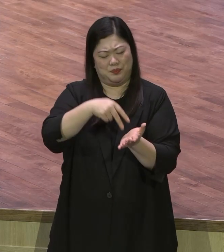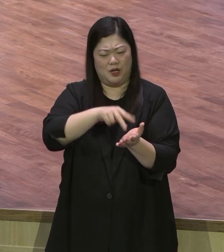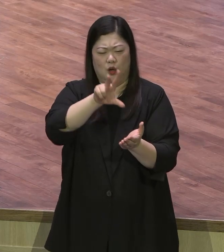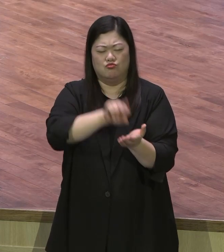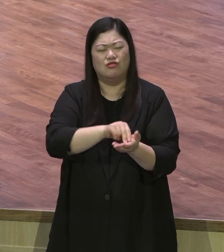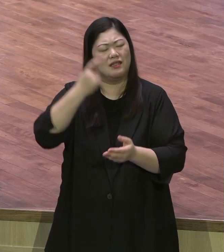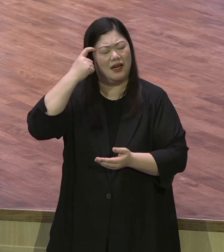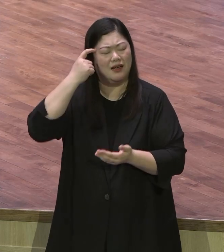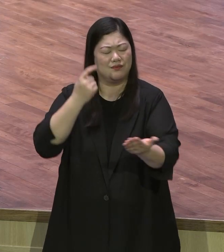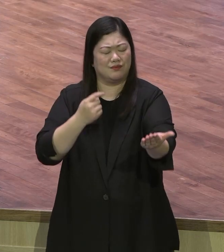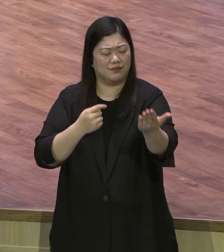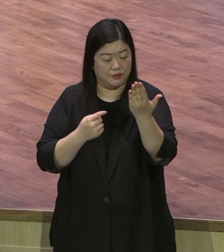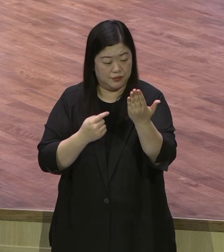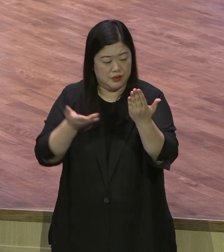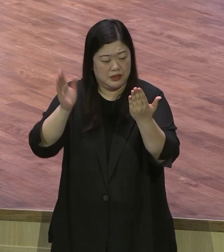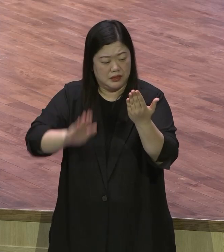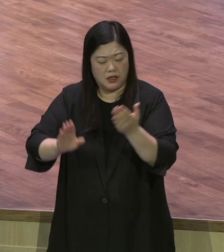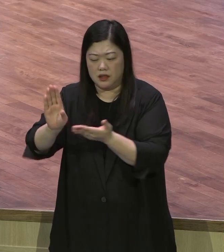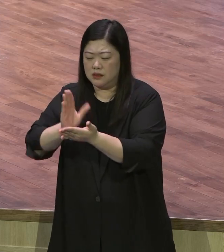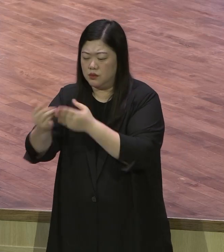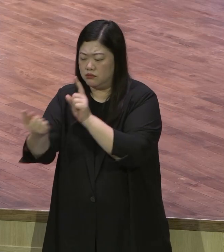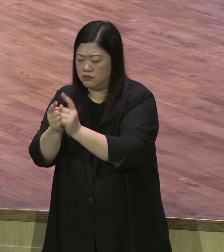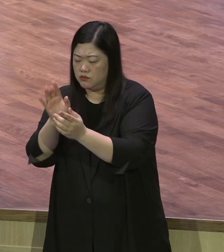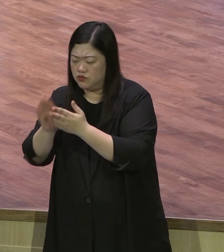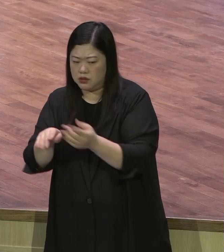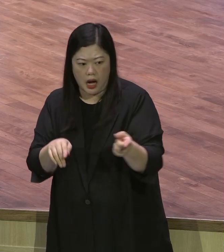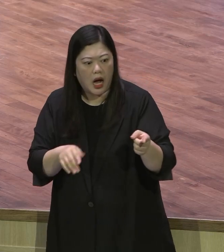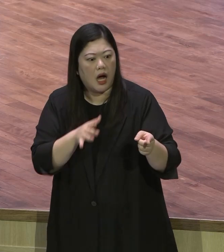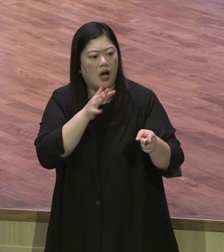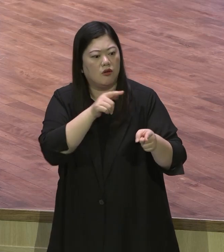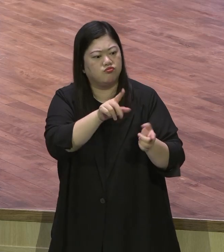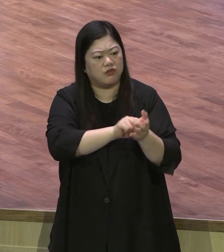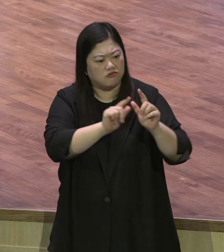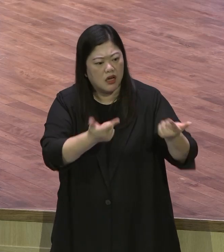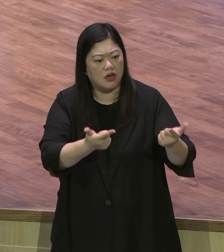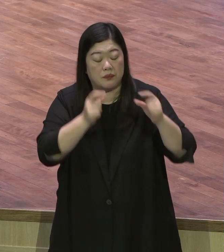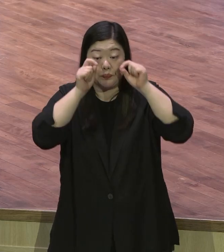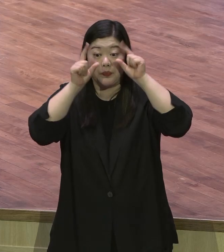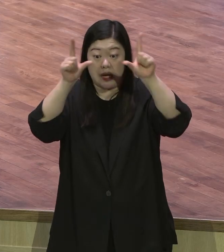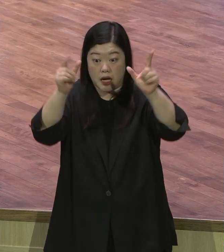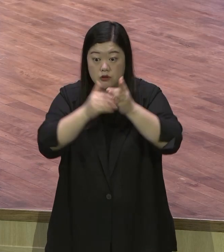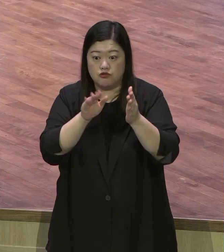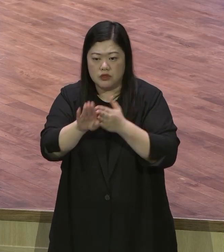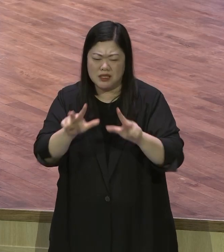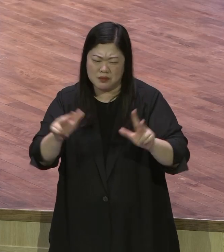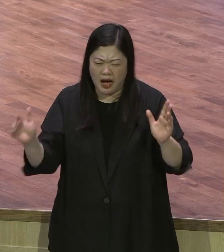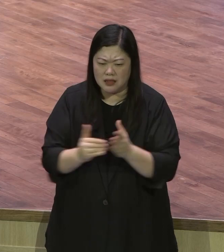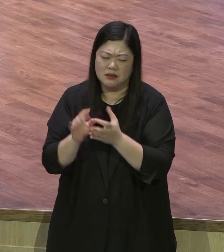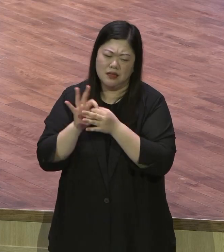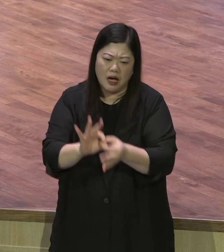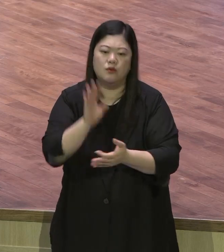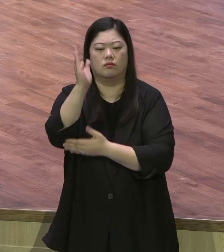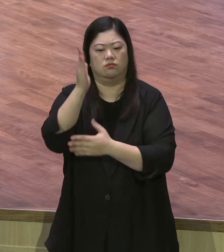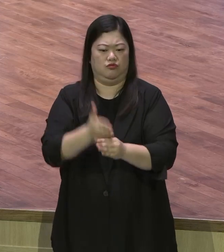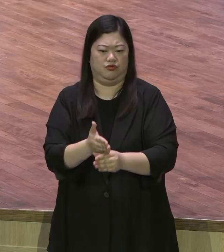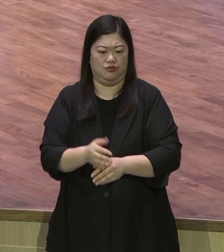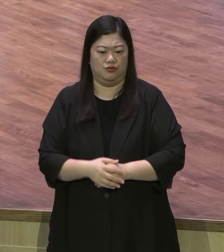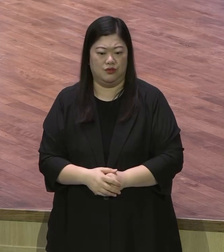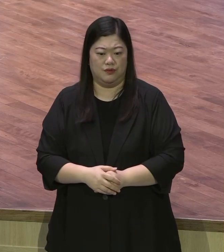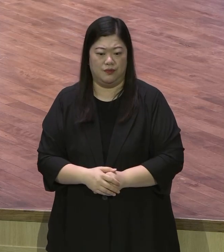문제가 얼마나 오고 가고 많았습니다. 상관없어요. 아멘. 절대 그것이 나를 잠 못 자게